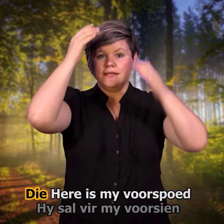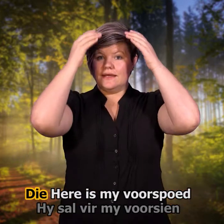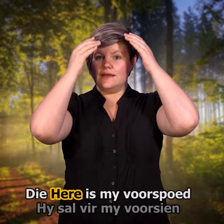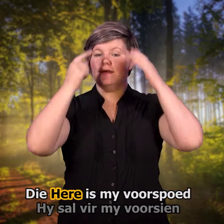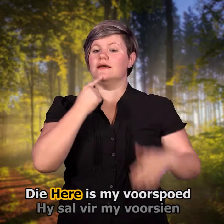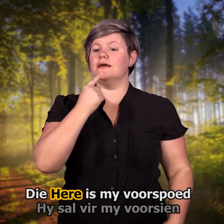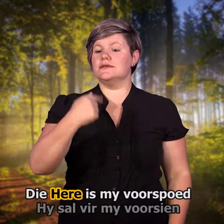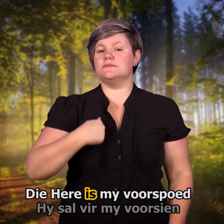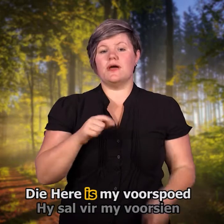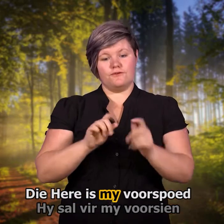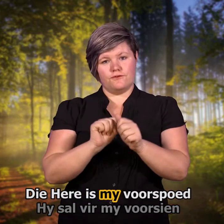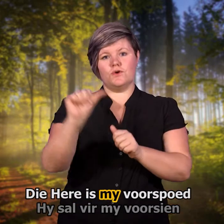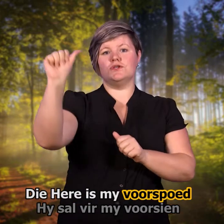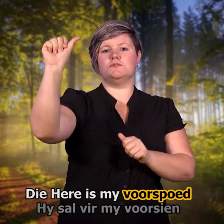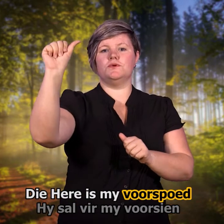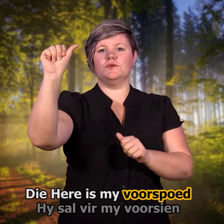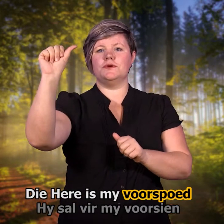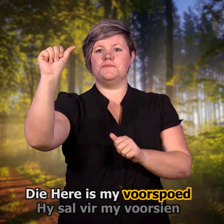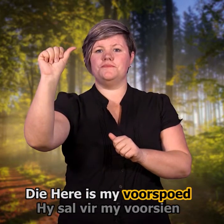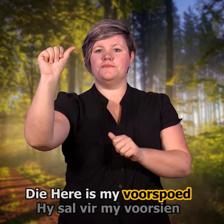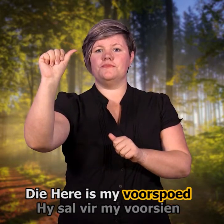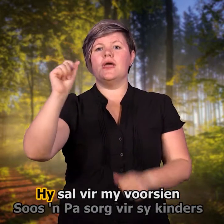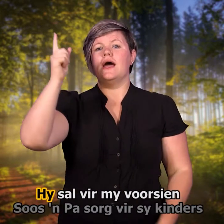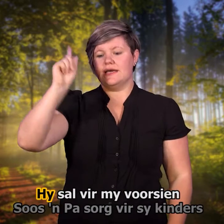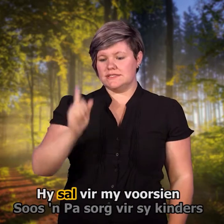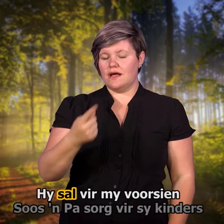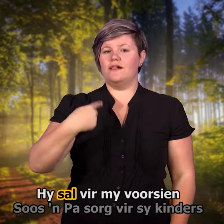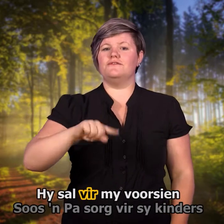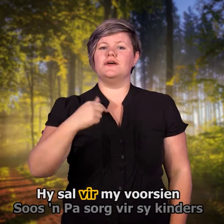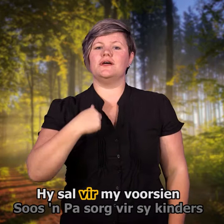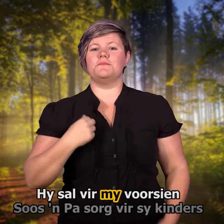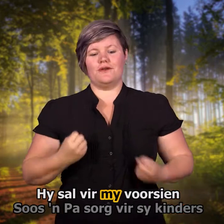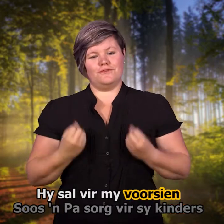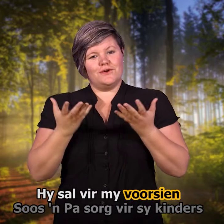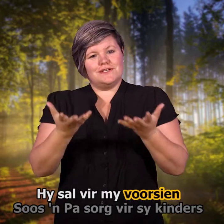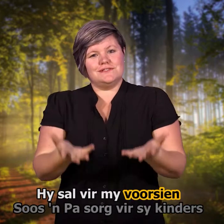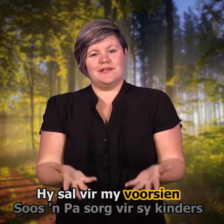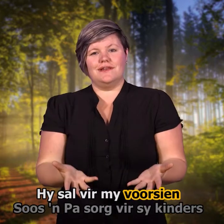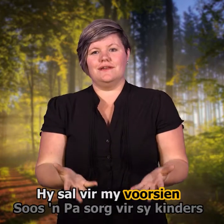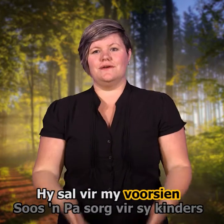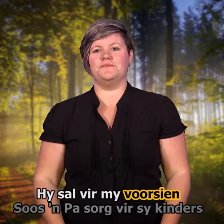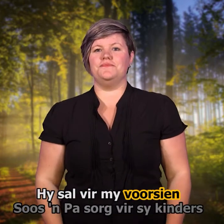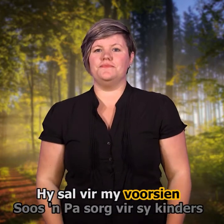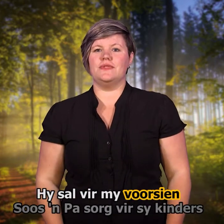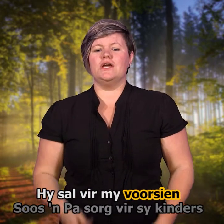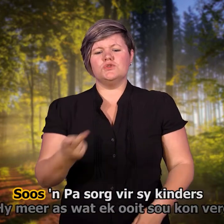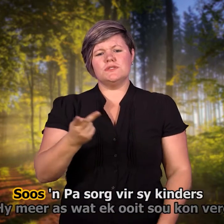Die Heer is my voorspoed, hy sal vir my voorsien,